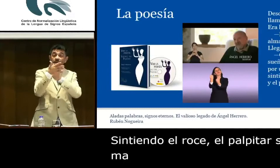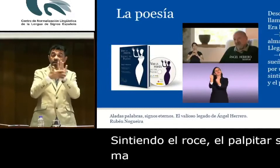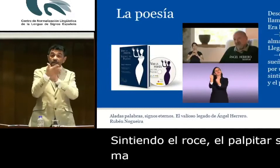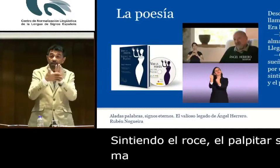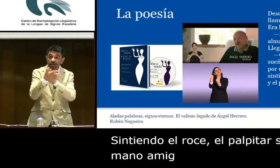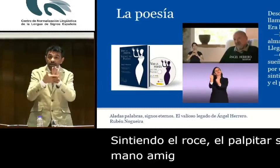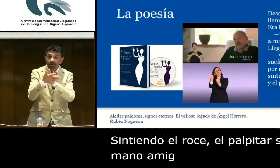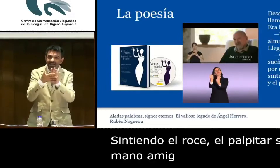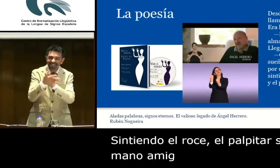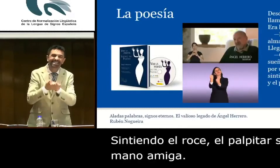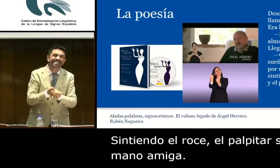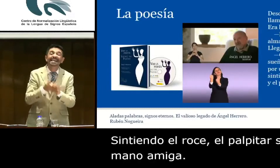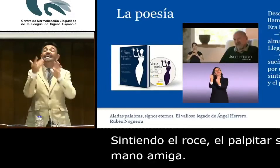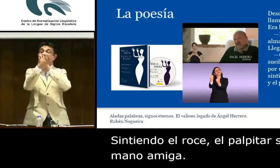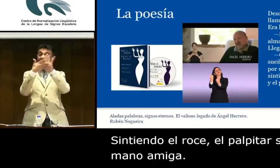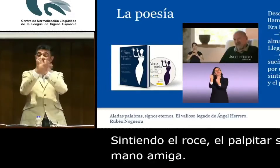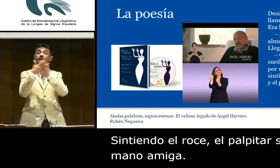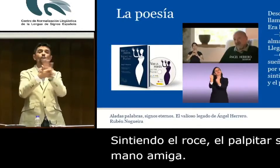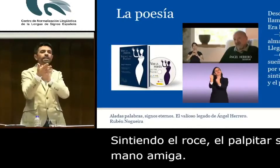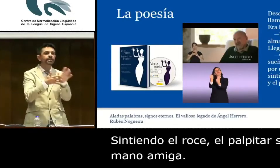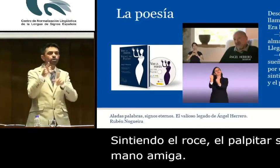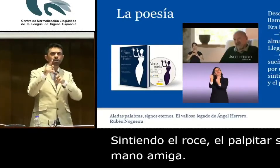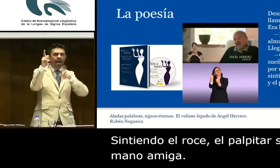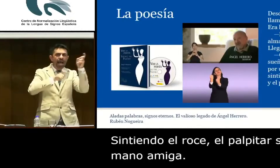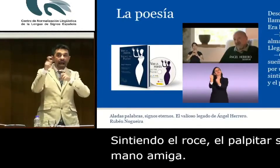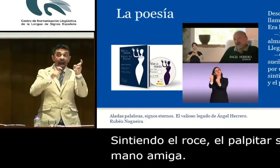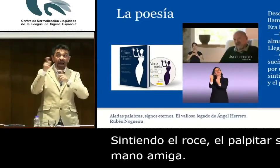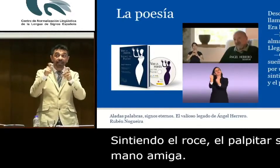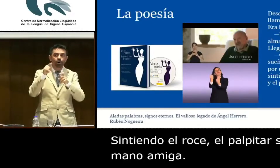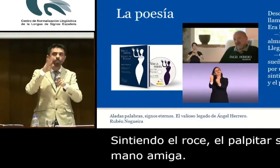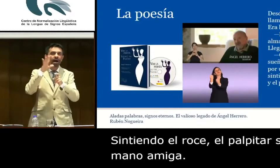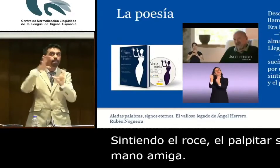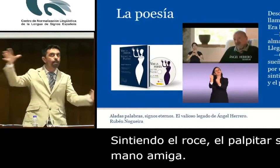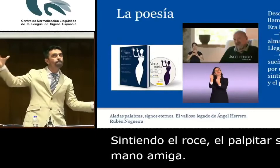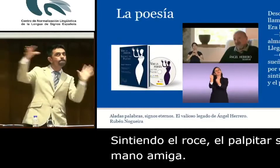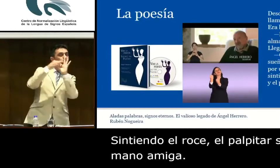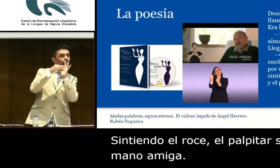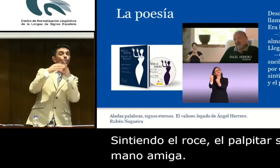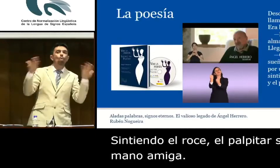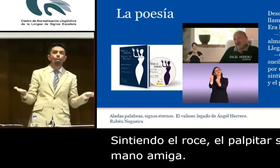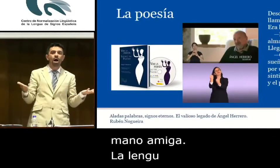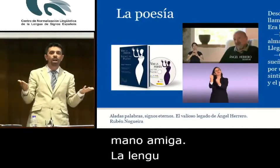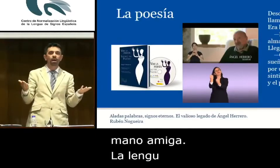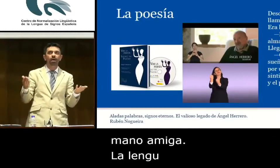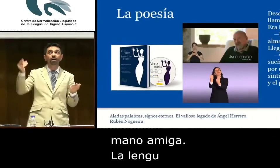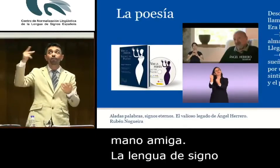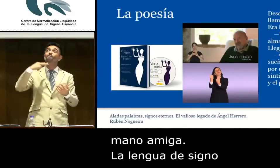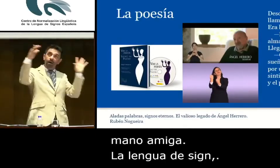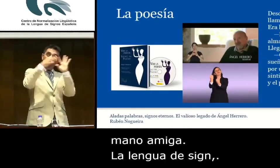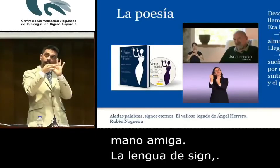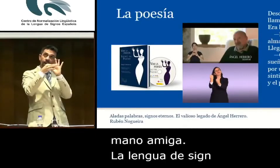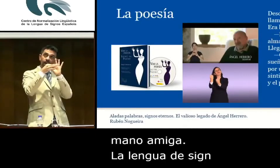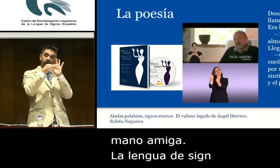La lengua de signos ejecuta este gesto de reconocimiento, el de la mano guiadora,